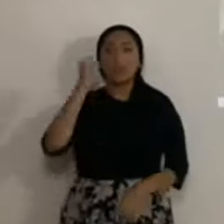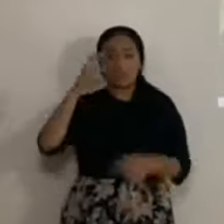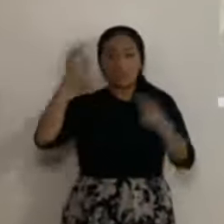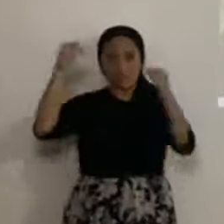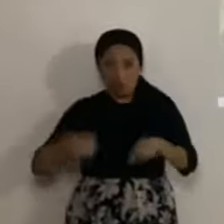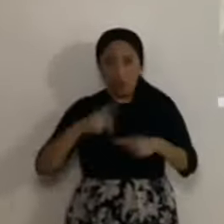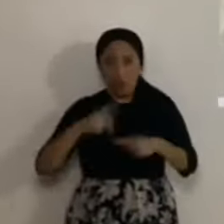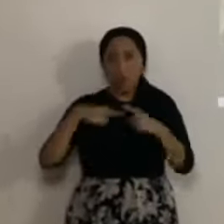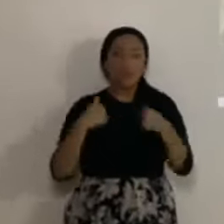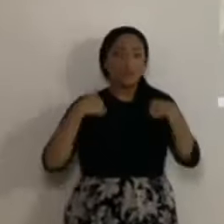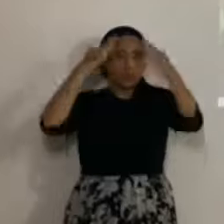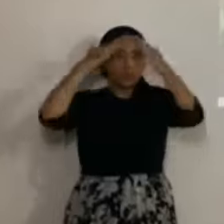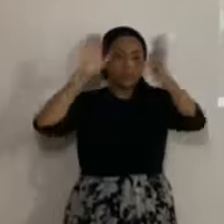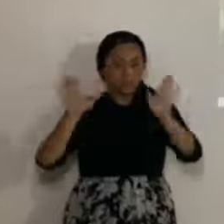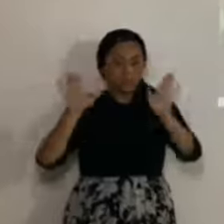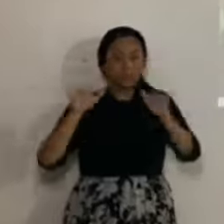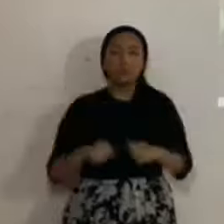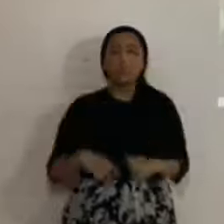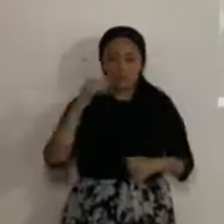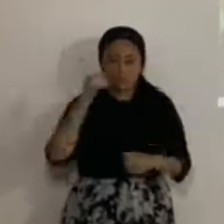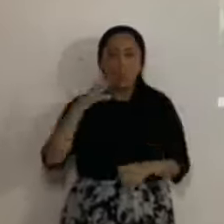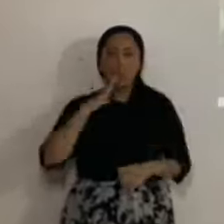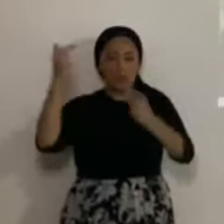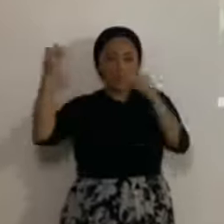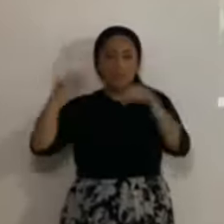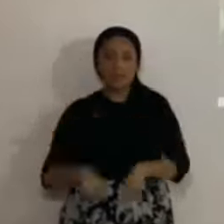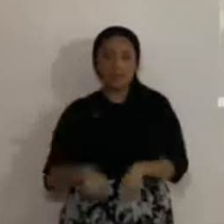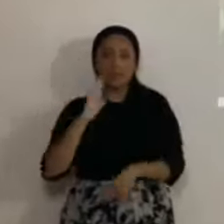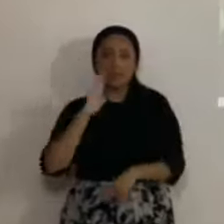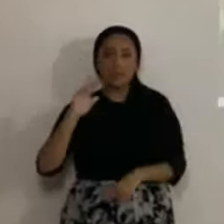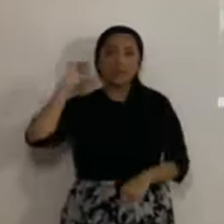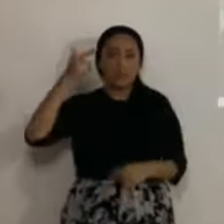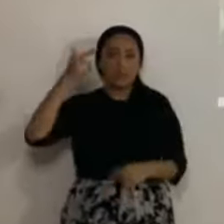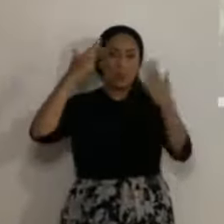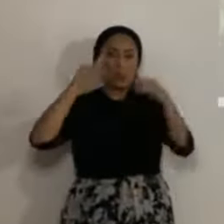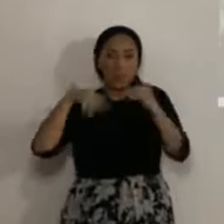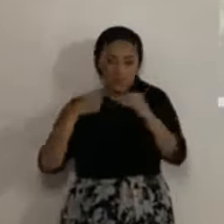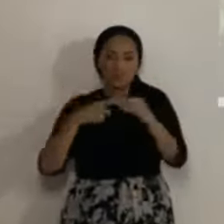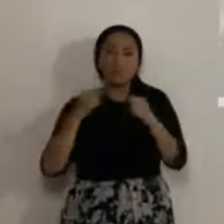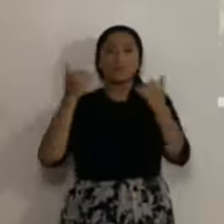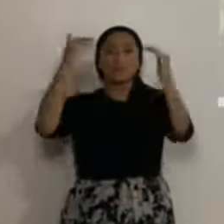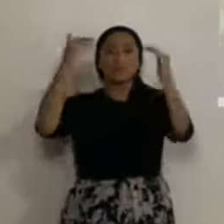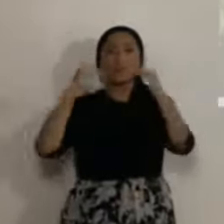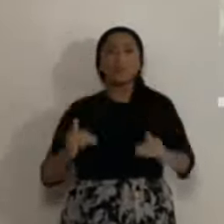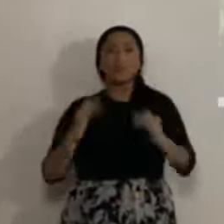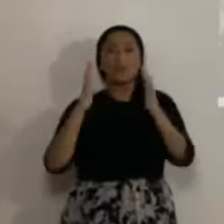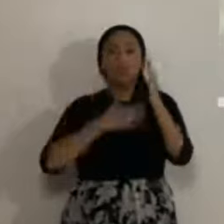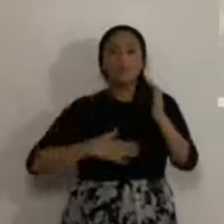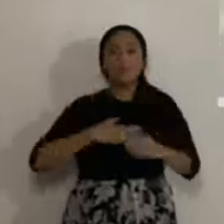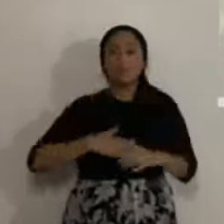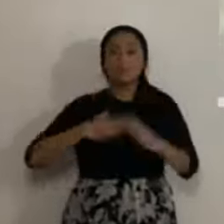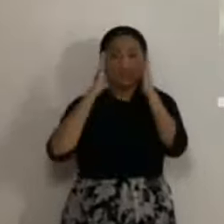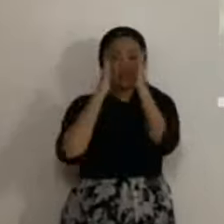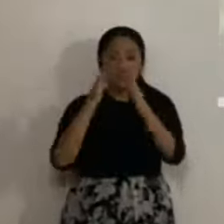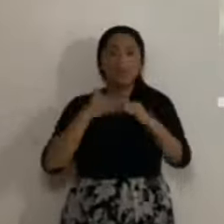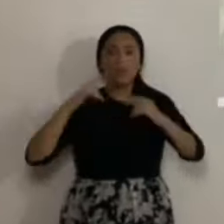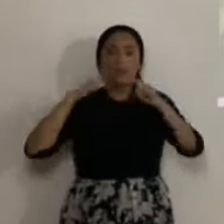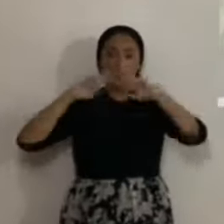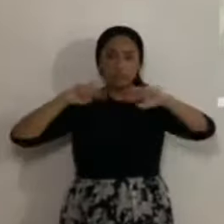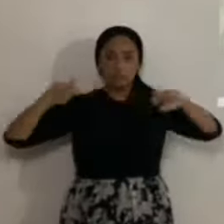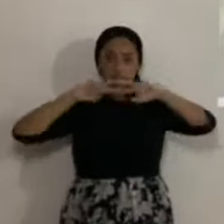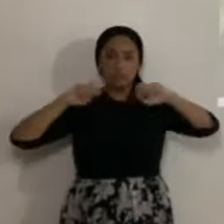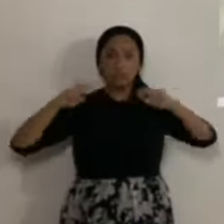eso, tengámoslo por seguro, que Él vendrá. Bueno, pongan mucha atención, voy a desglosar